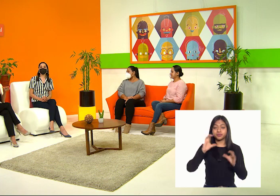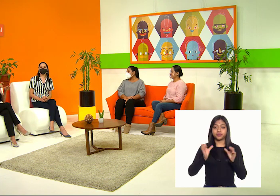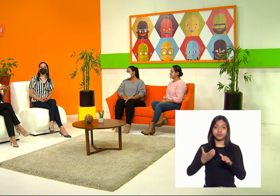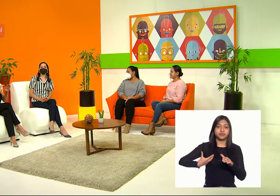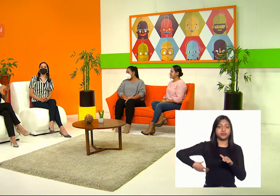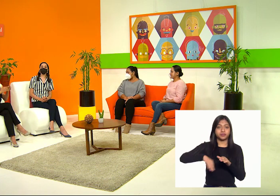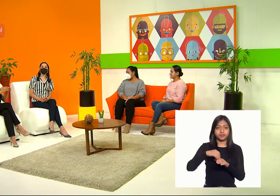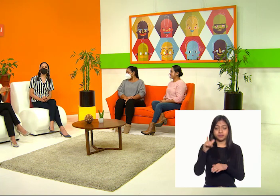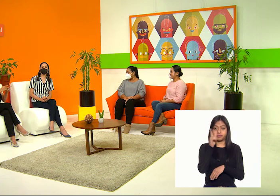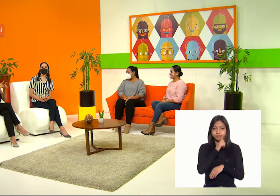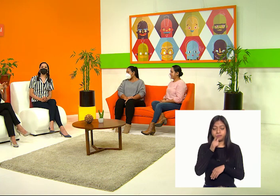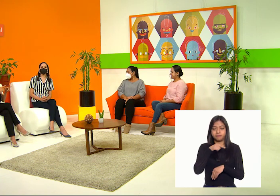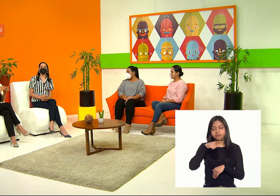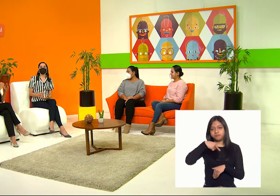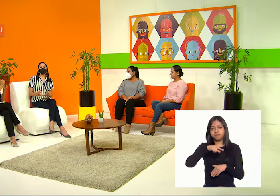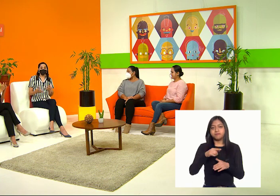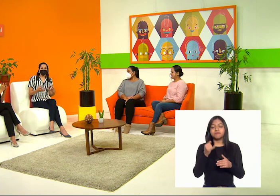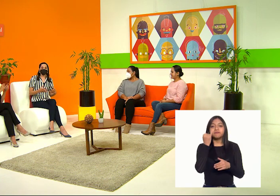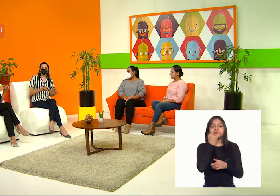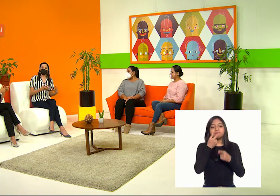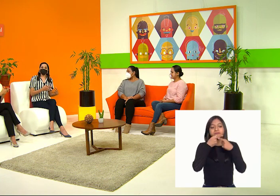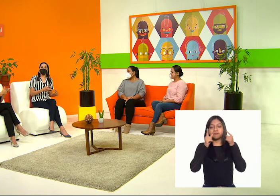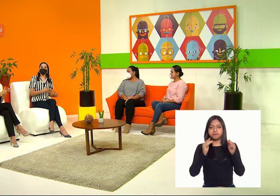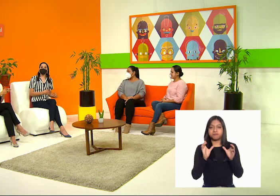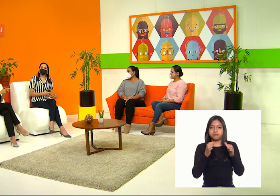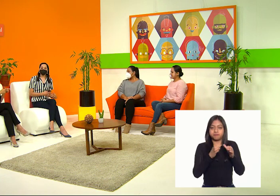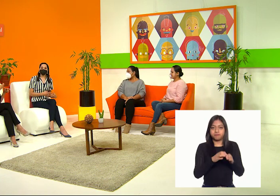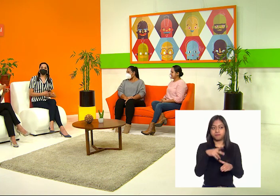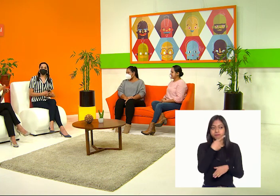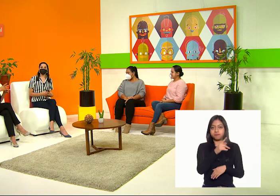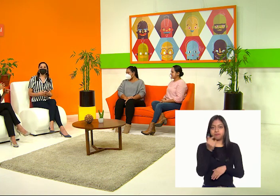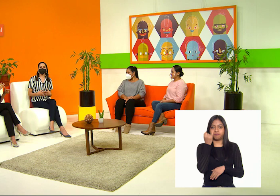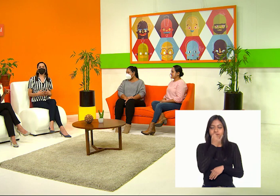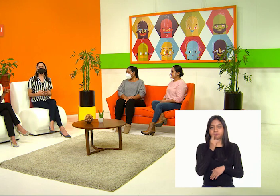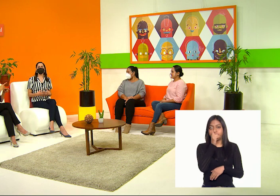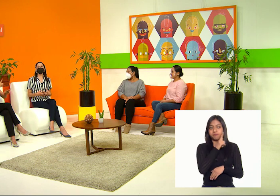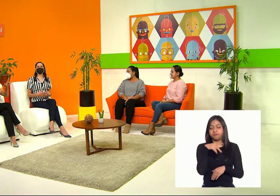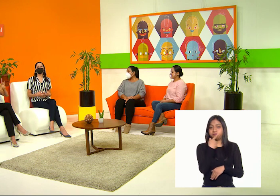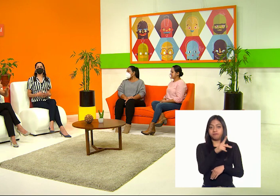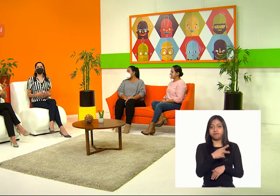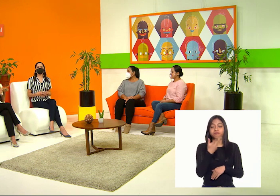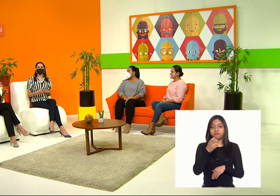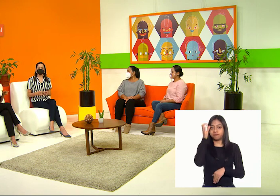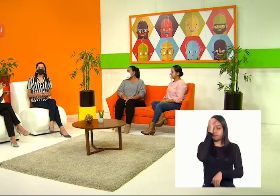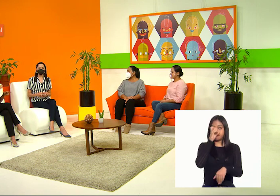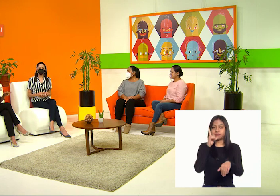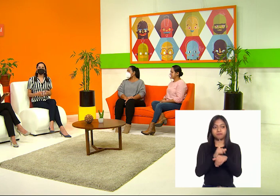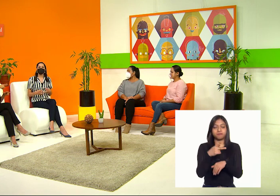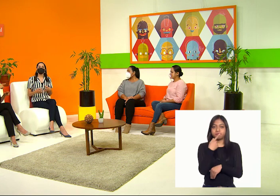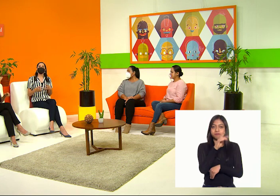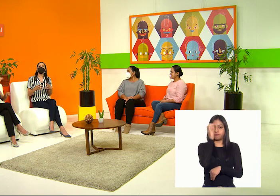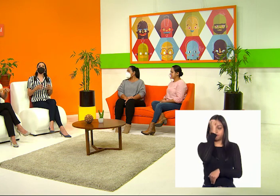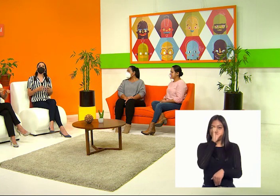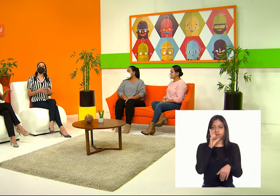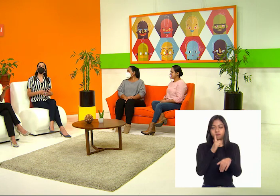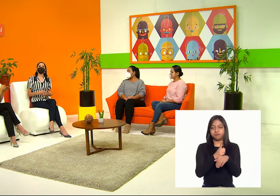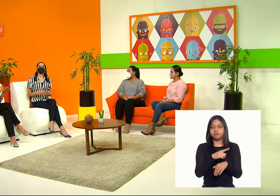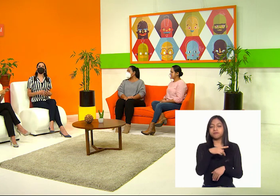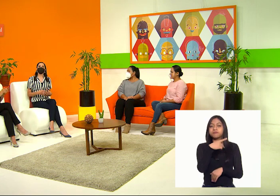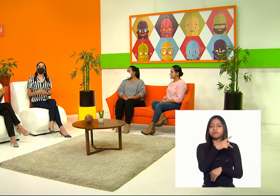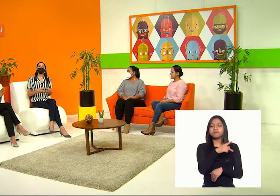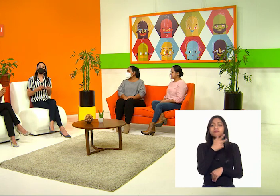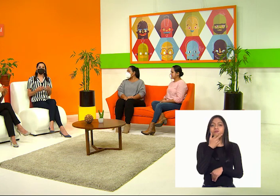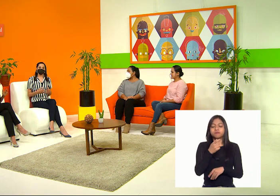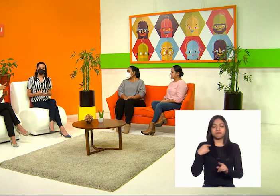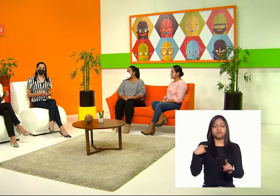comunidad lingüística minoritaria, que hablan una lengua propia y que desarrollan una cultura también propia. Y tomando en